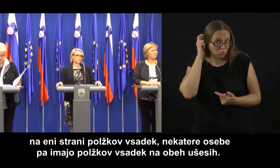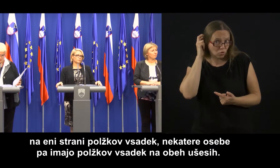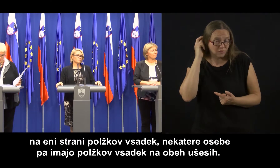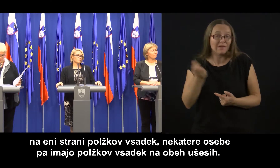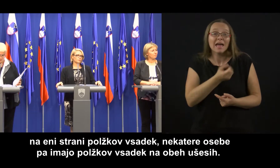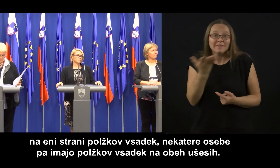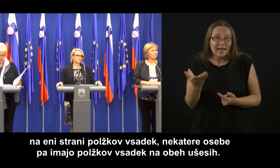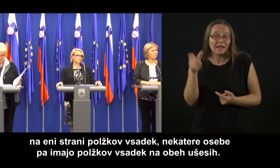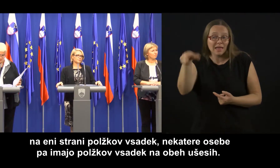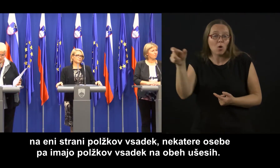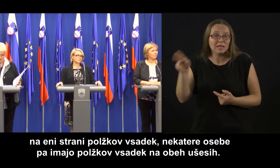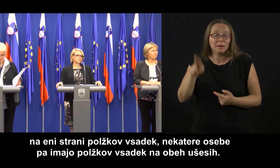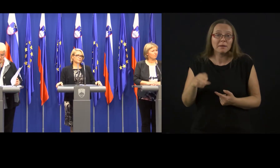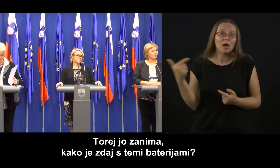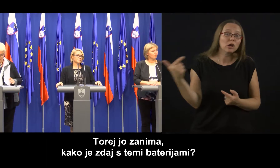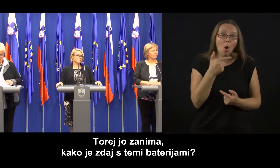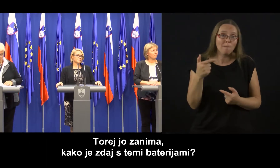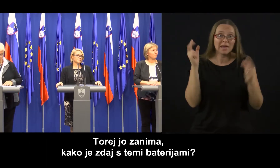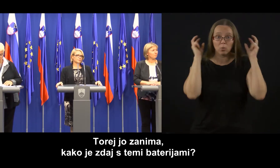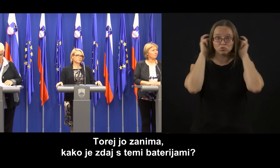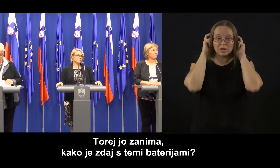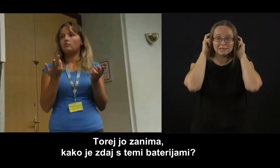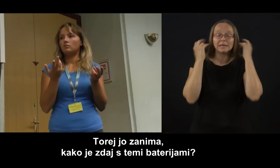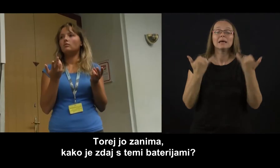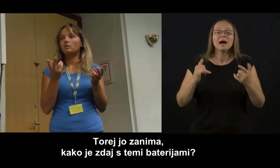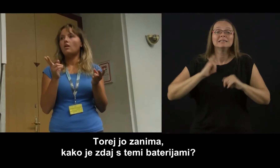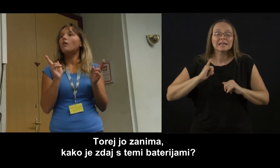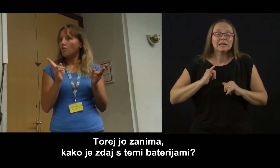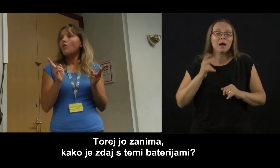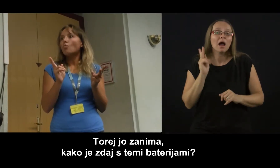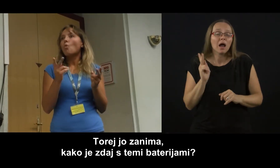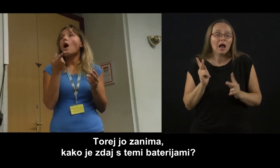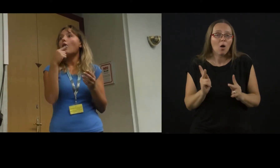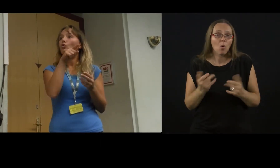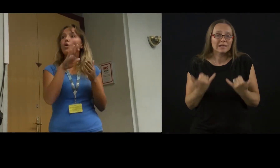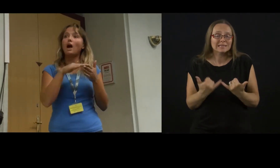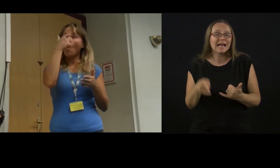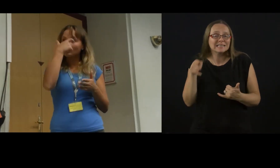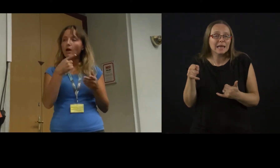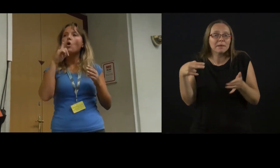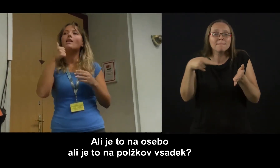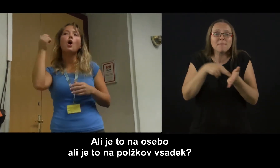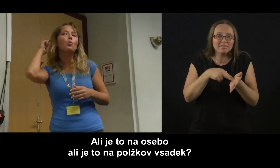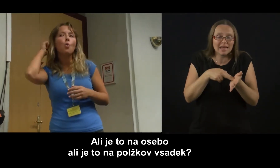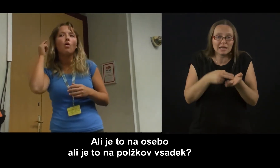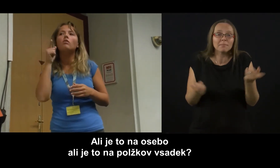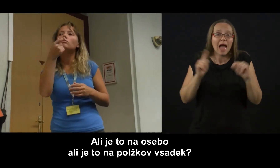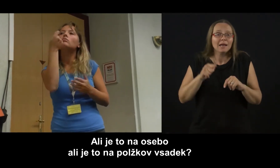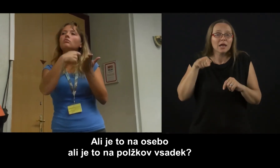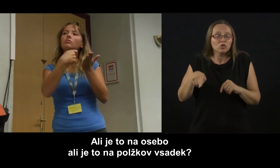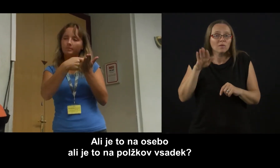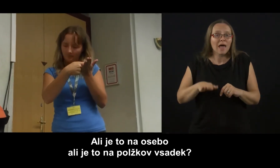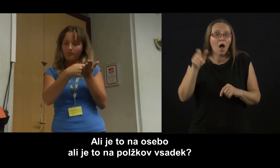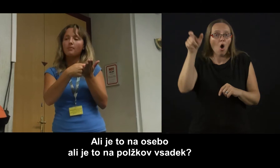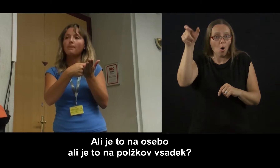imajo polškov usadek na obeh ušesih. Torej jo zanima, kako je zdaj s temi baterijami. Ali je to na